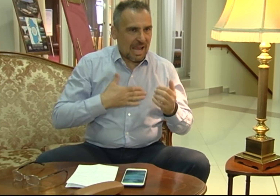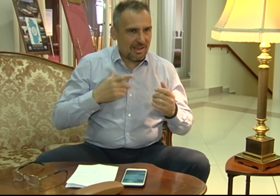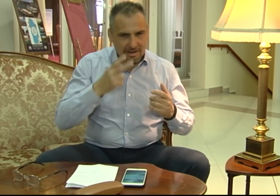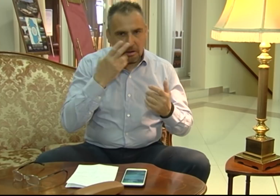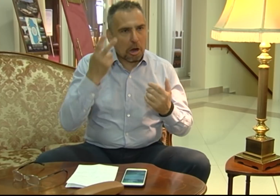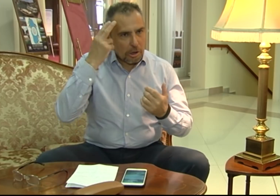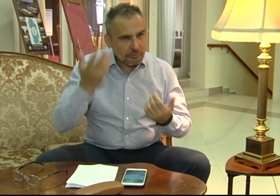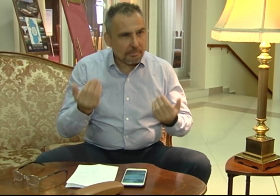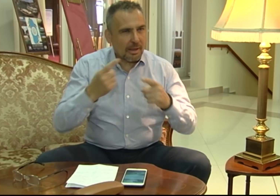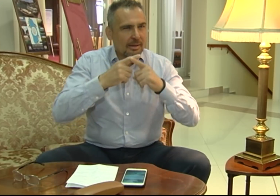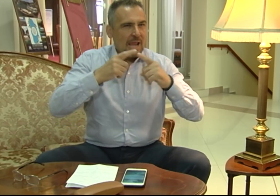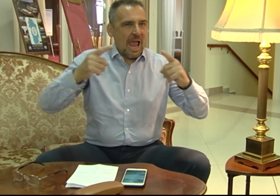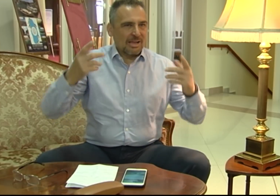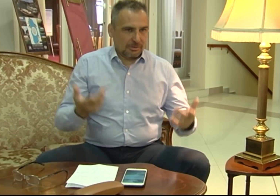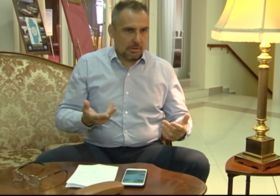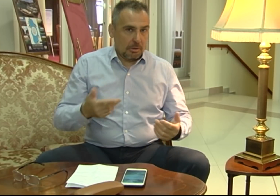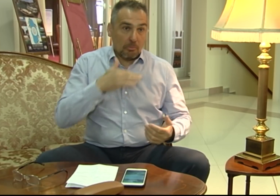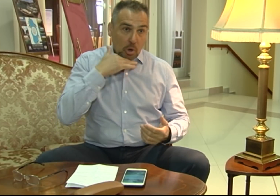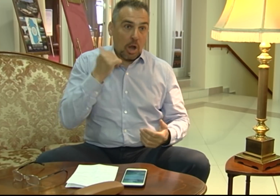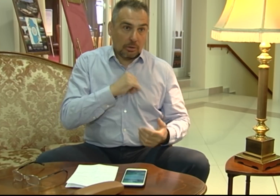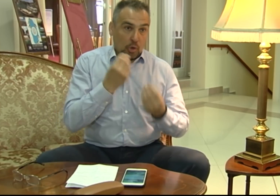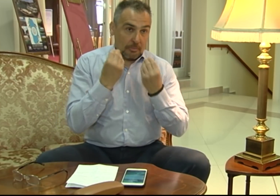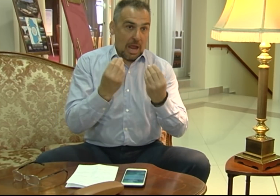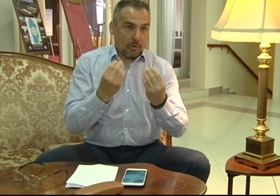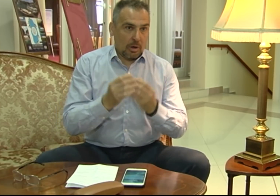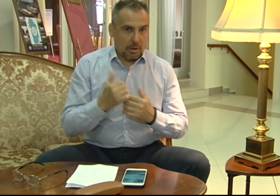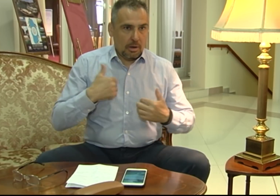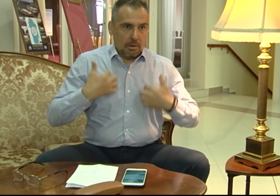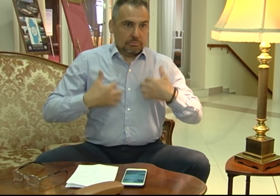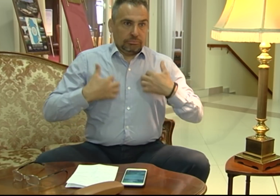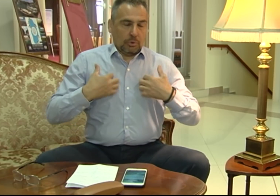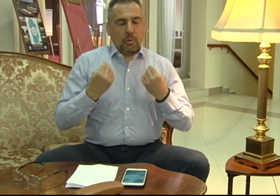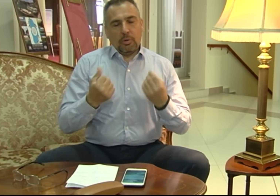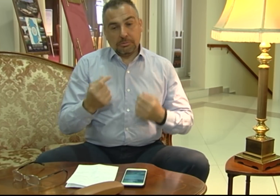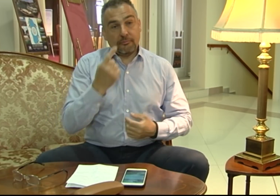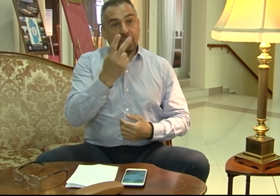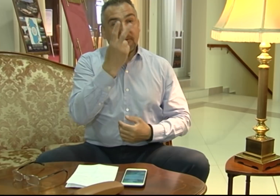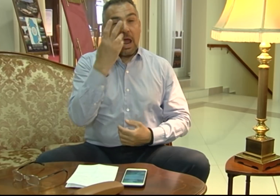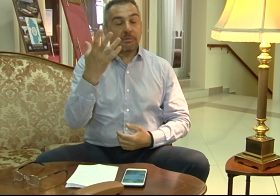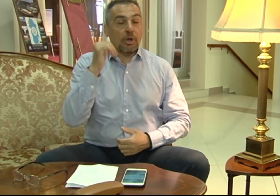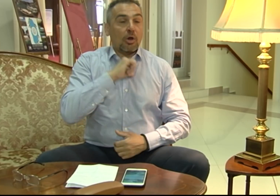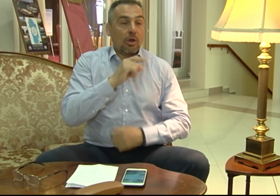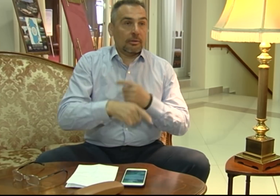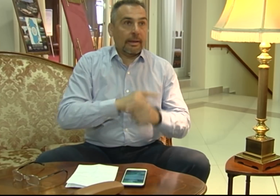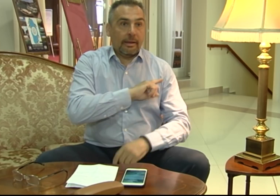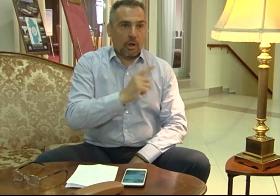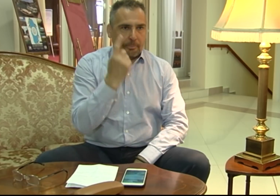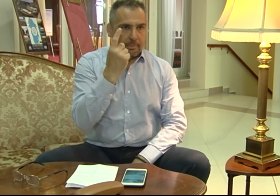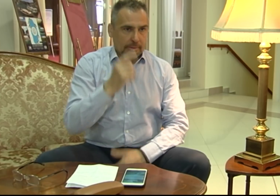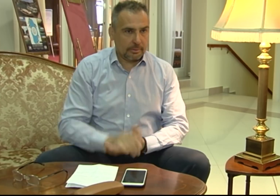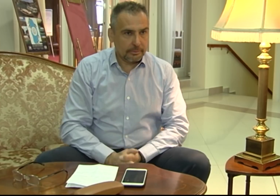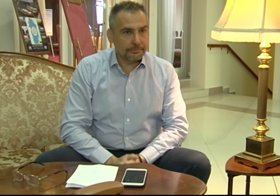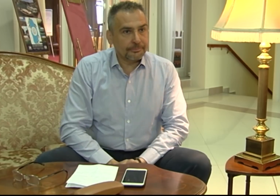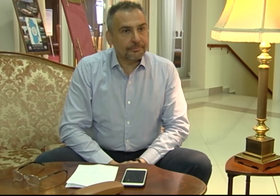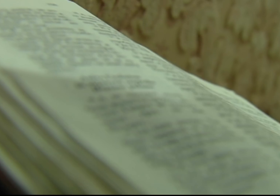и останавме 6 дена. Изразувам почит кон Марија и Маријан, бидејќи многу брзо се вклопија во комуникацијата со